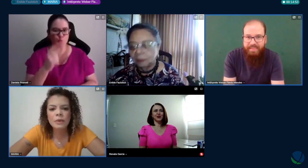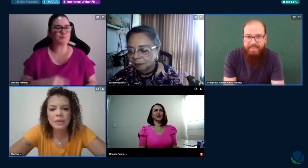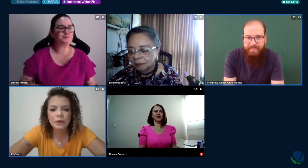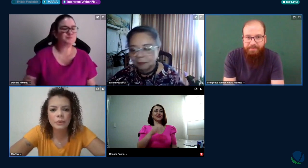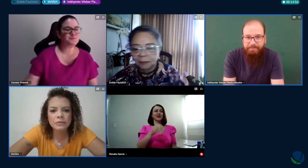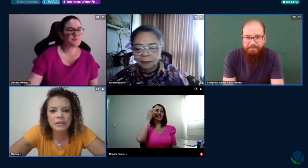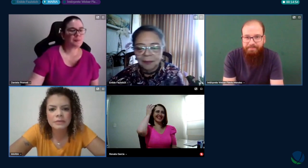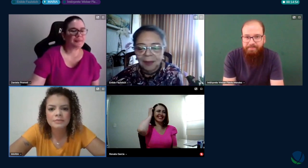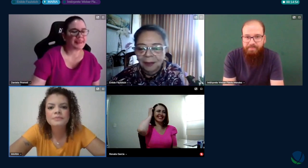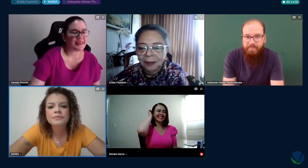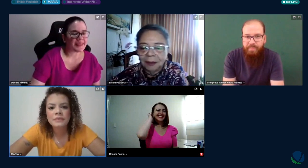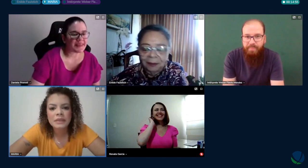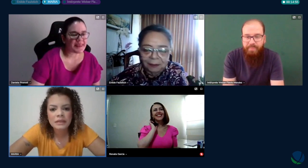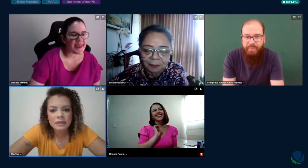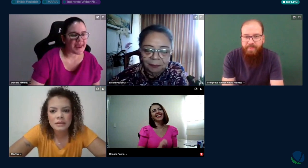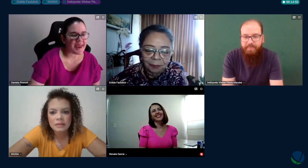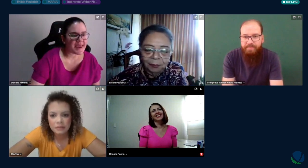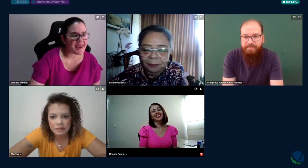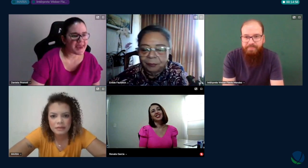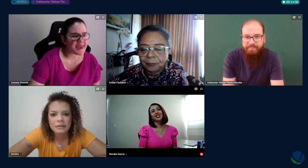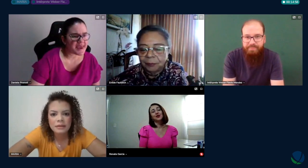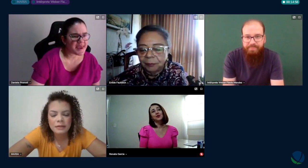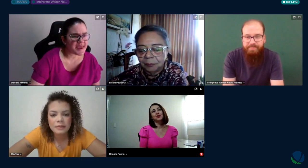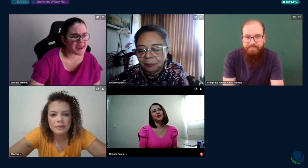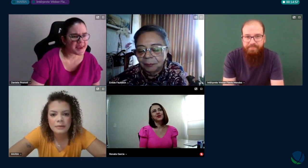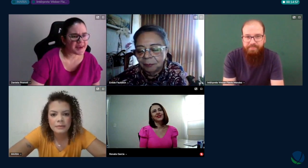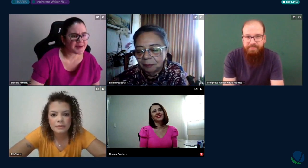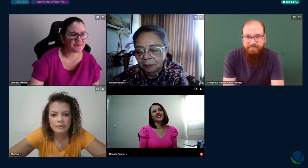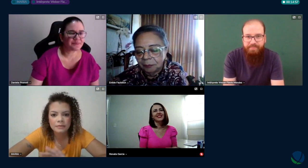Só mais uma pergunta.